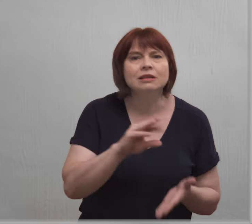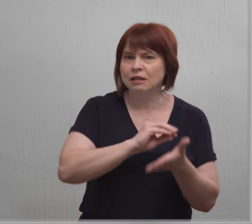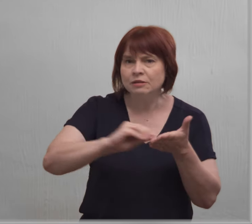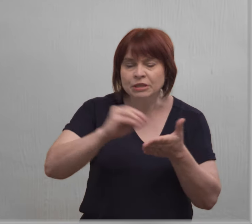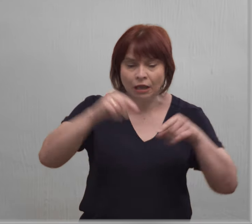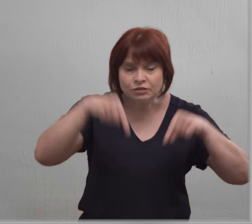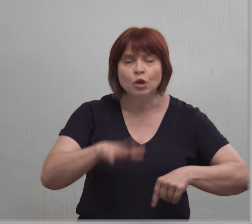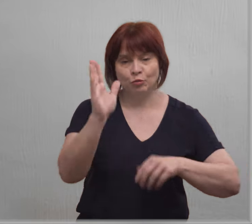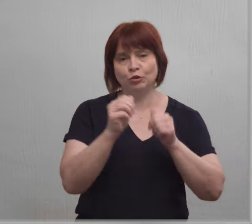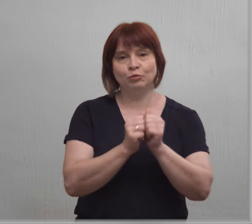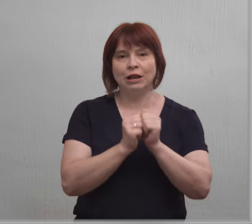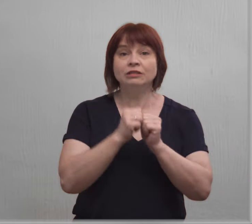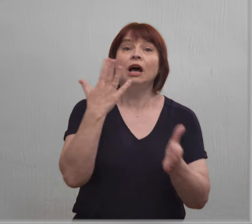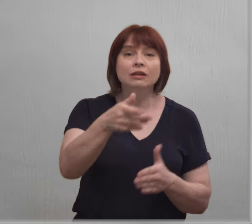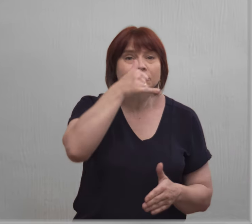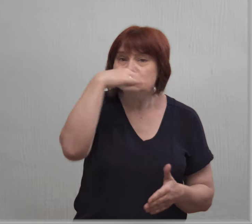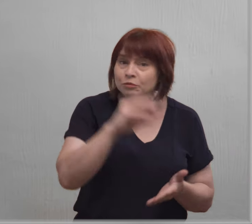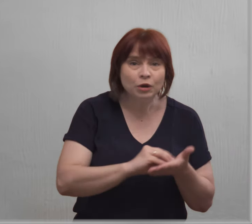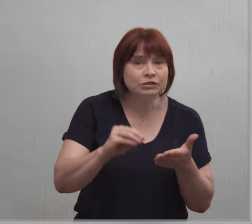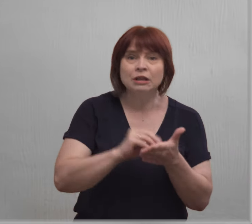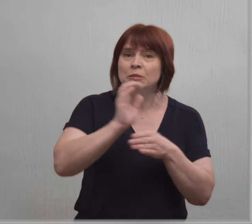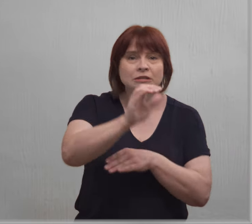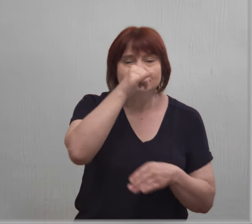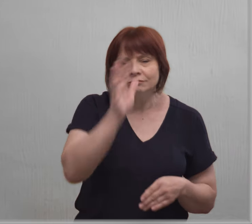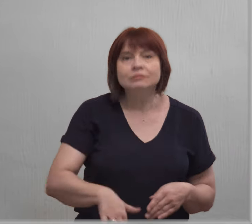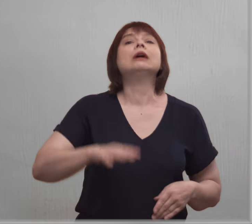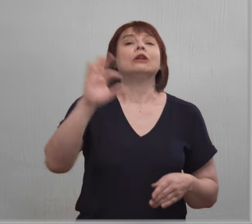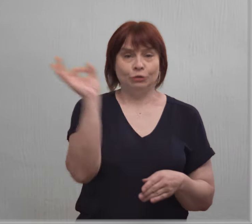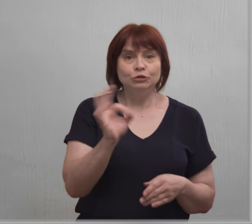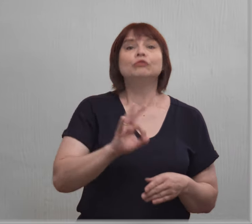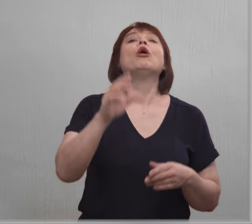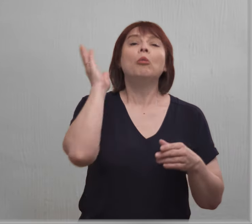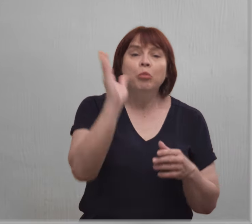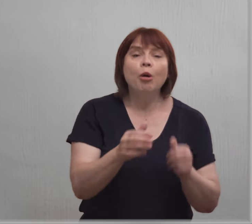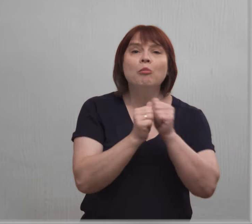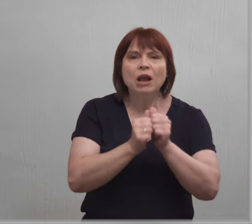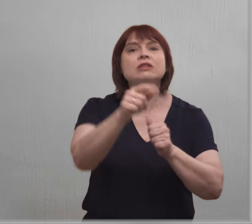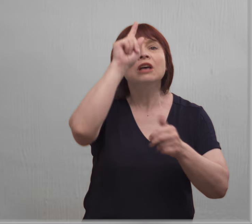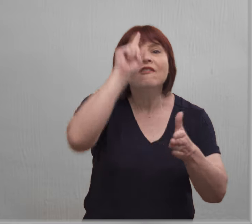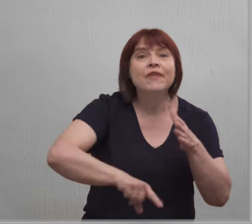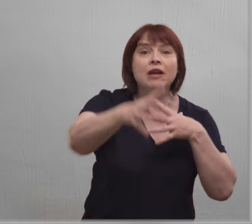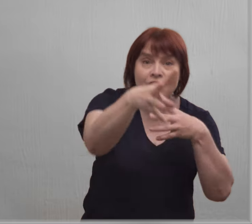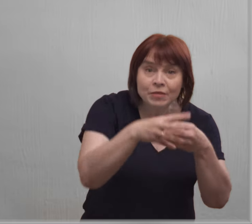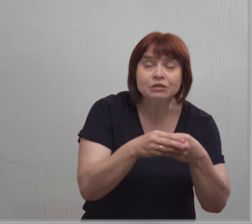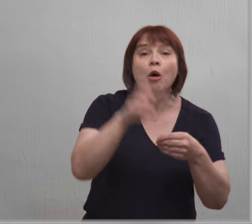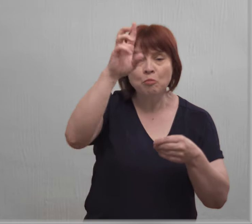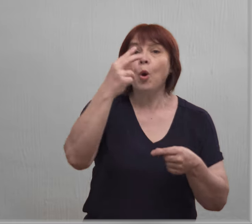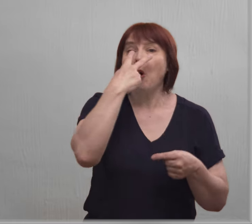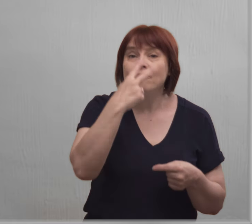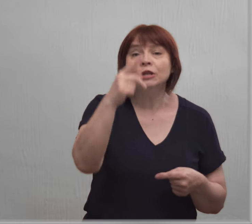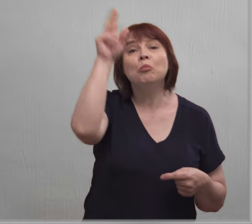них помолимся о том, чтобы Господь совершил что-то в вашей жизни, в жизни ваших родных, близких. А сейчас давайте